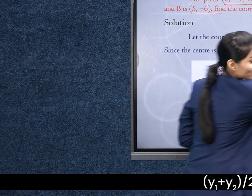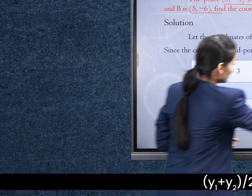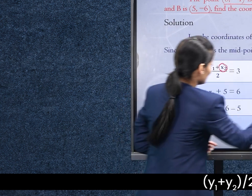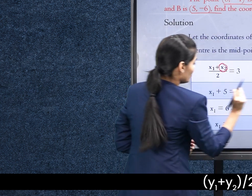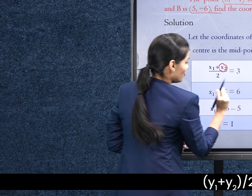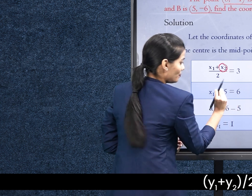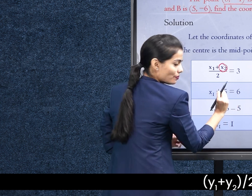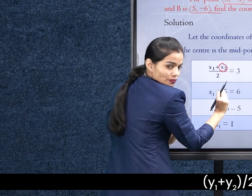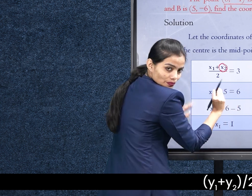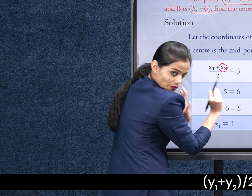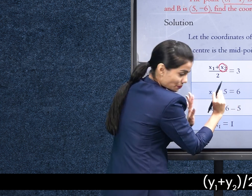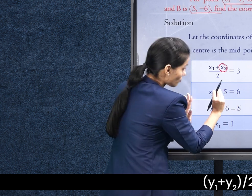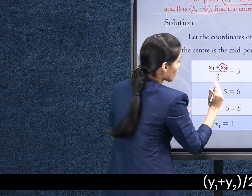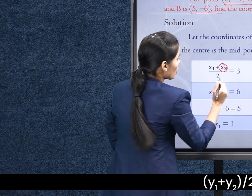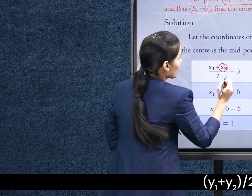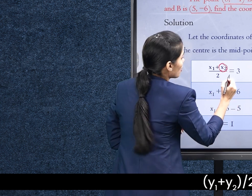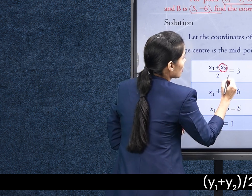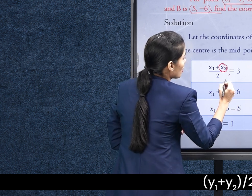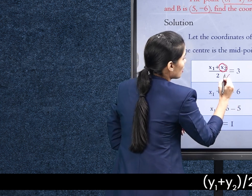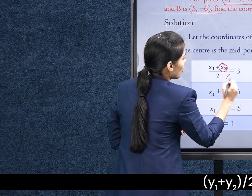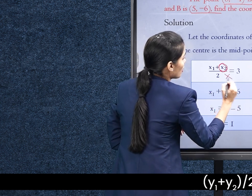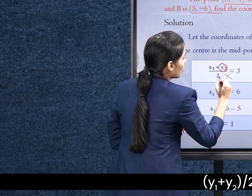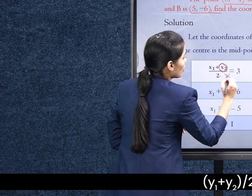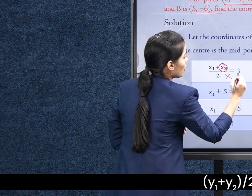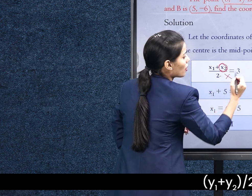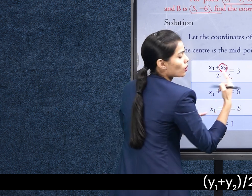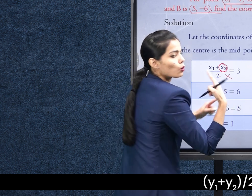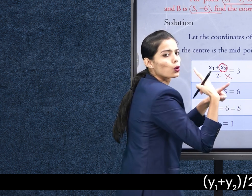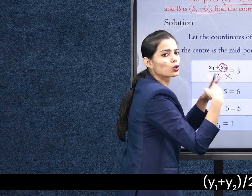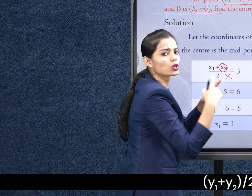y1 ಪ್ಲಸ್ y2 ಬೈ 2 ಇಸ್ ಈಕ್ವಲ್ ಟು ಮೈನಸ್ 4.